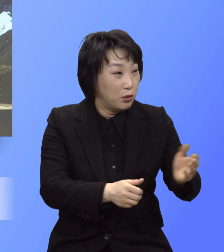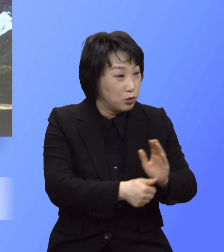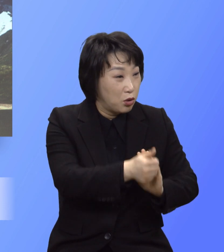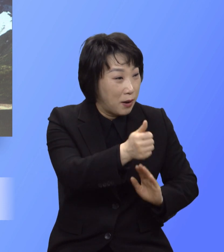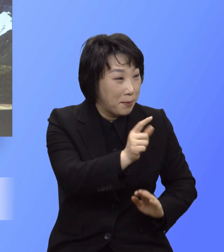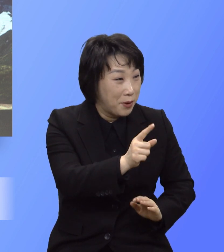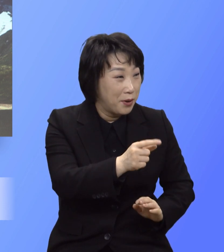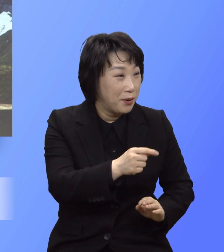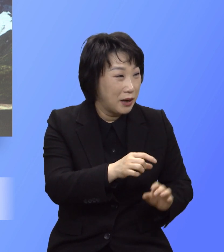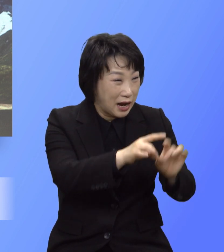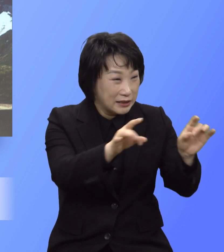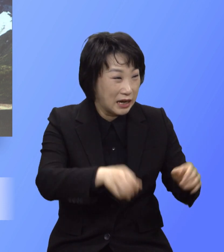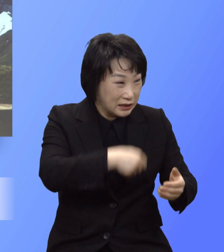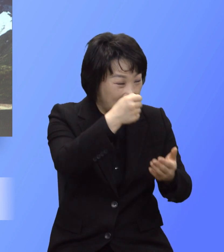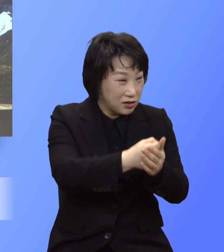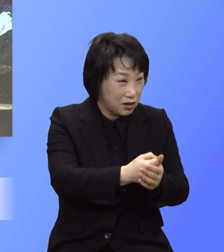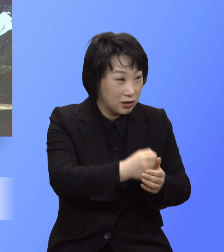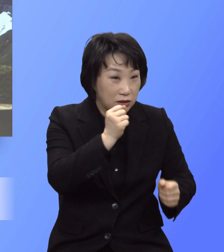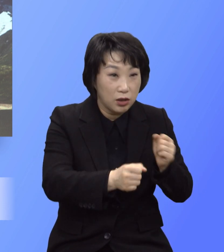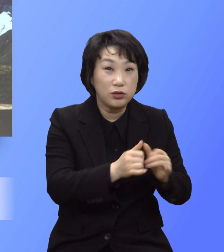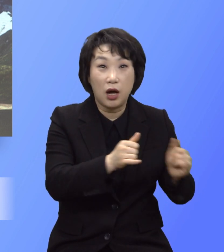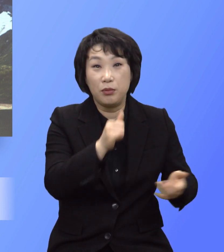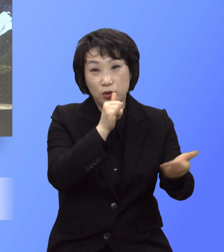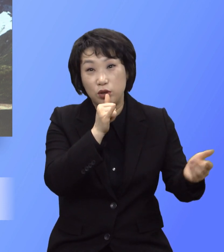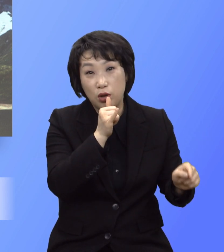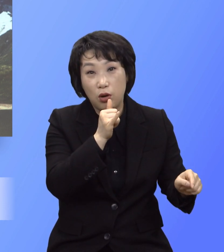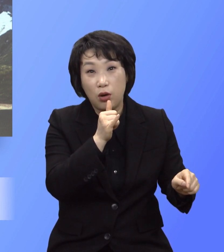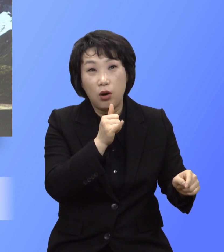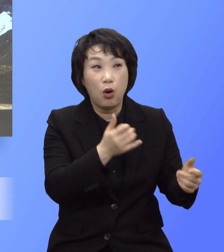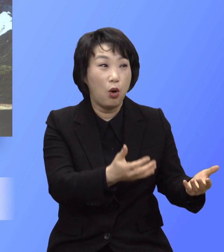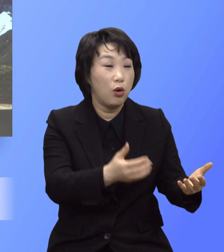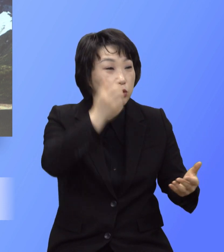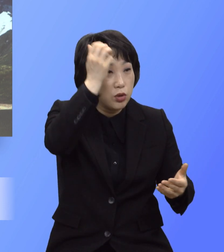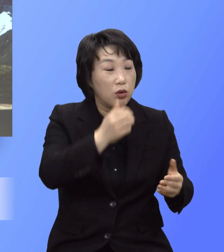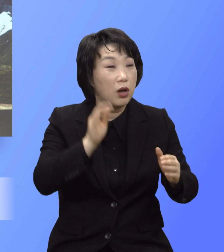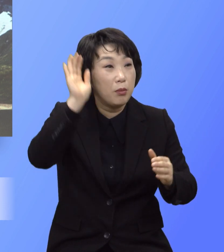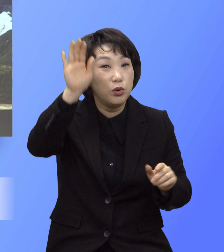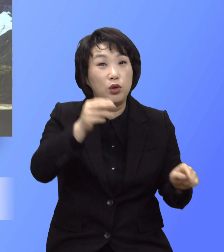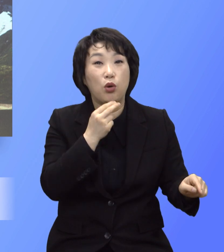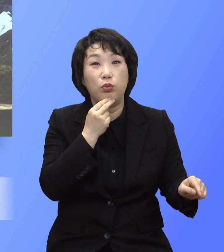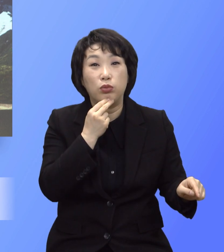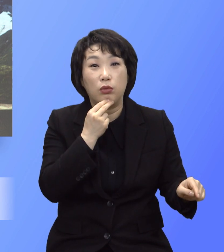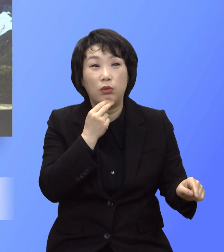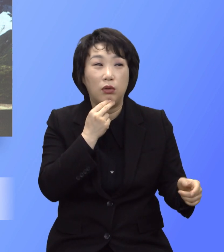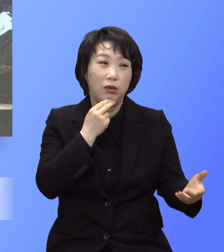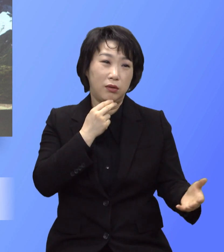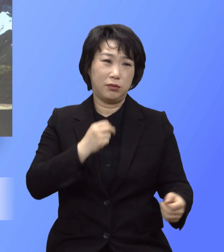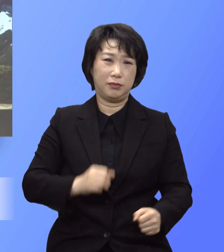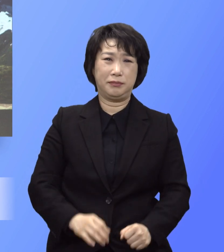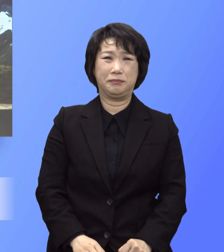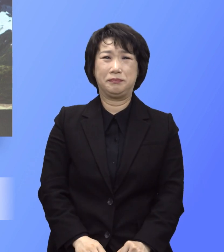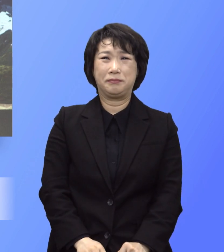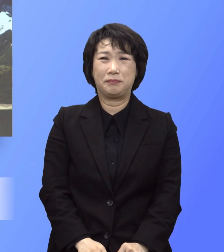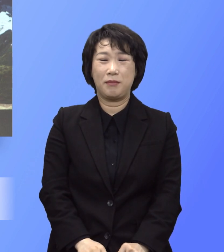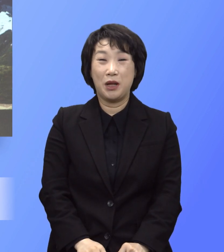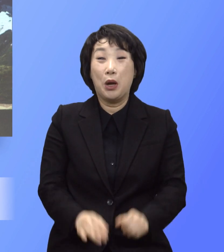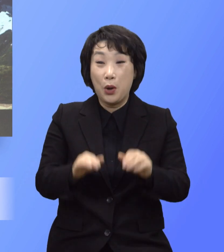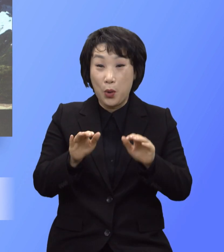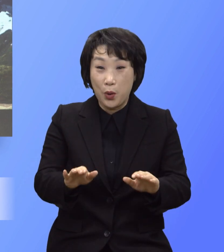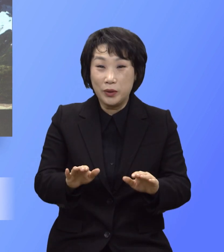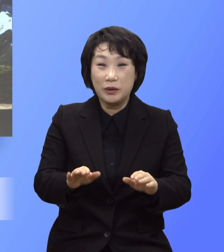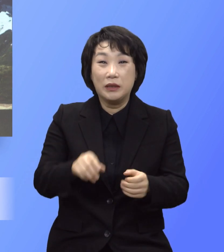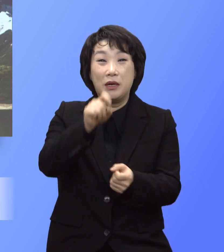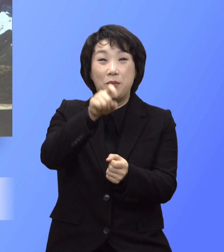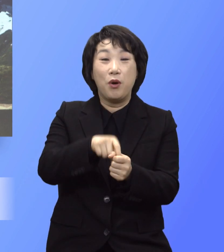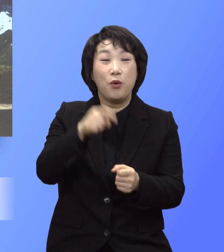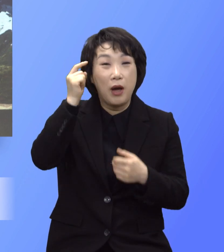소망을 각자 정하고 달려가는 사람. 그 사람은 영적인 내일이 없는 사람이지. 오늘이 왜